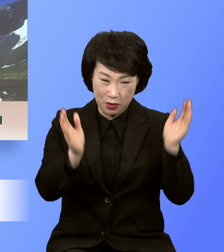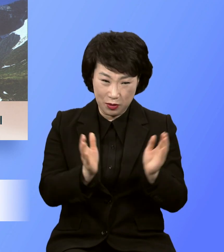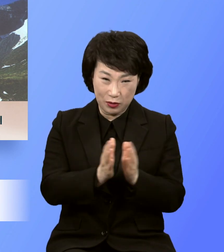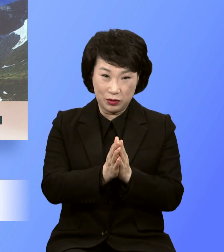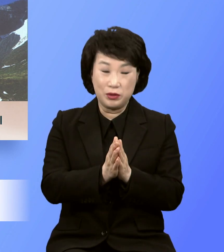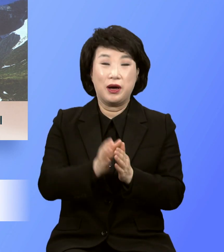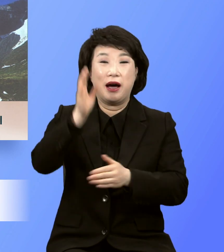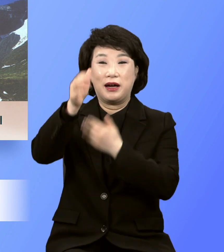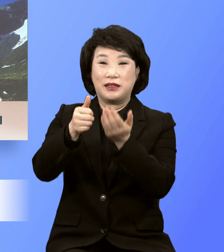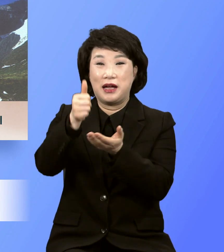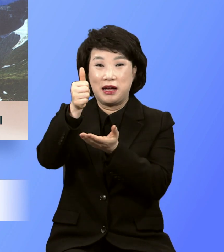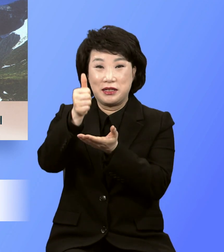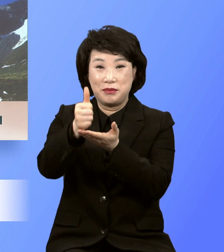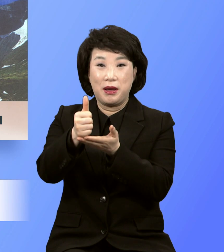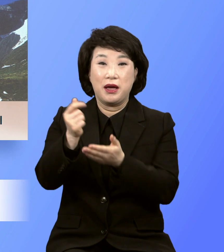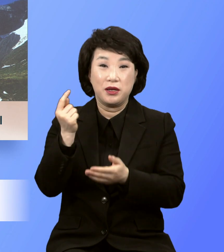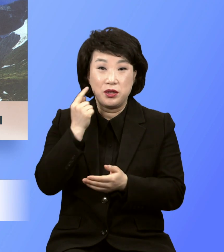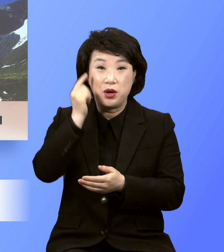다